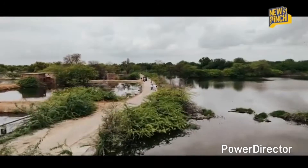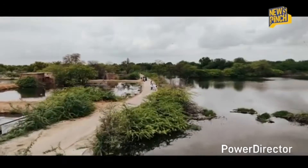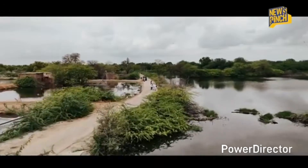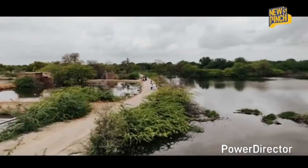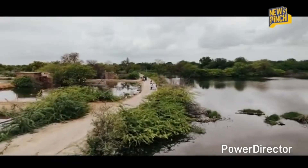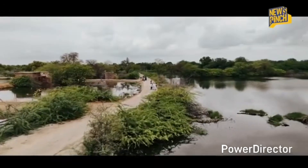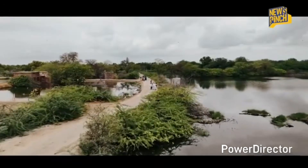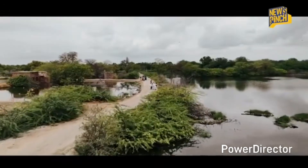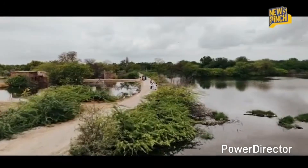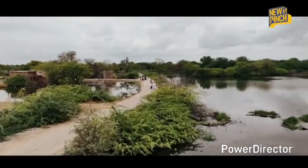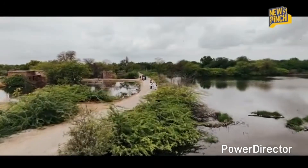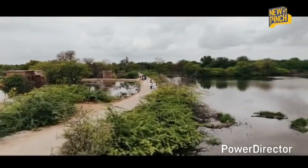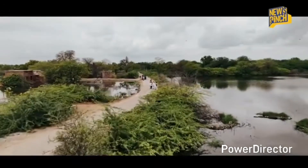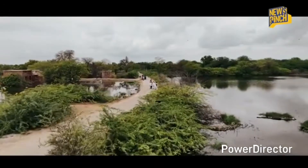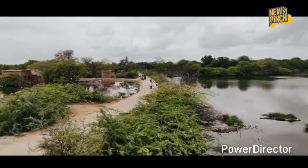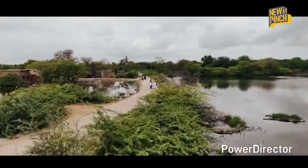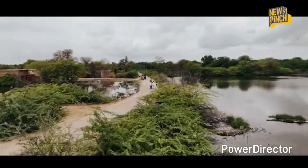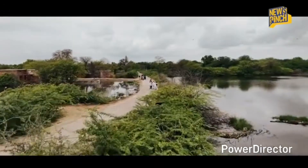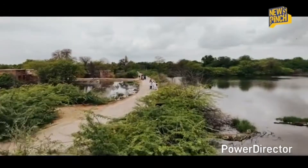पाप सुधारण।